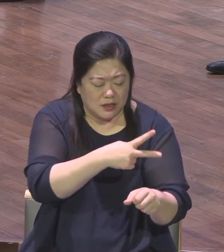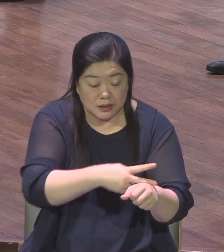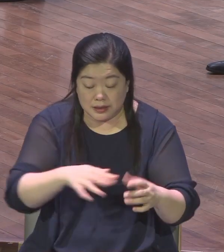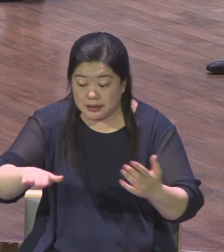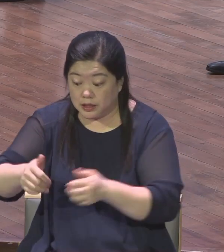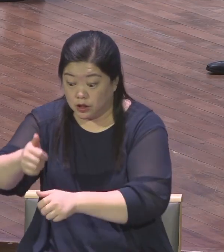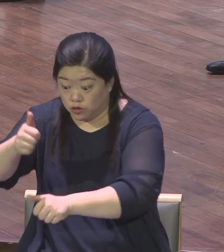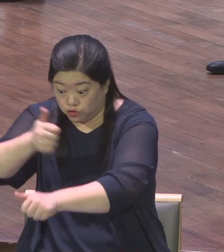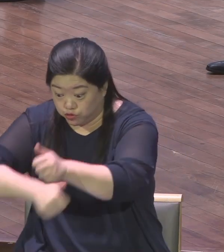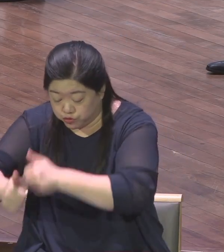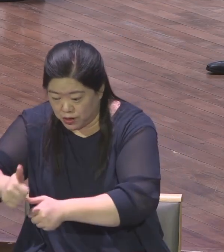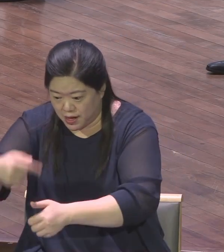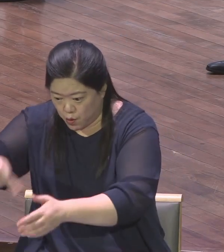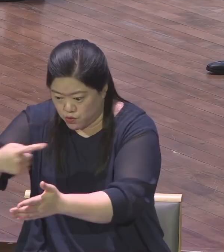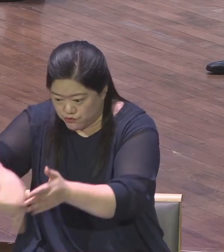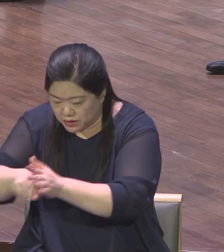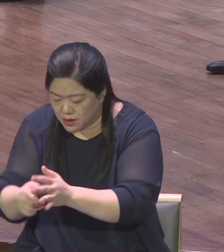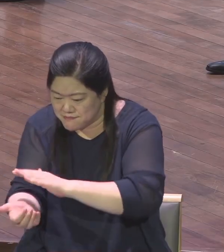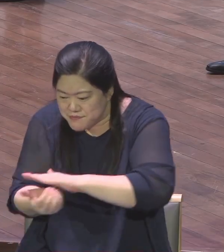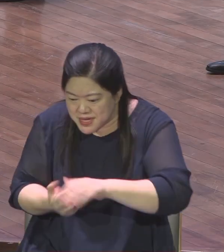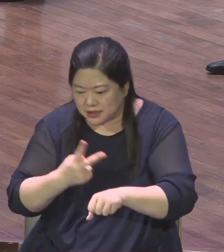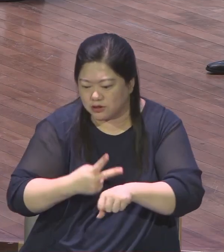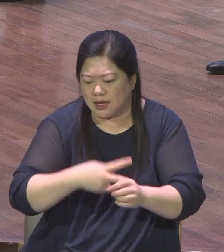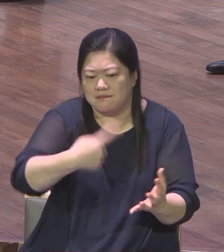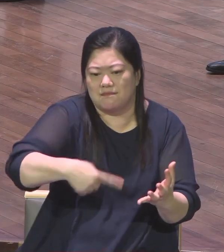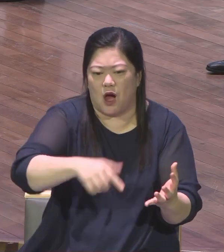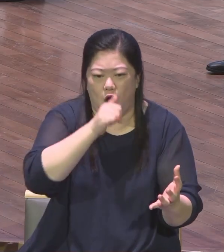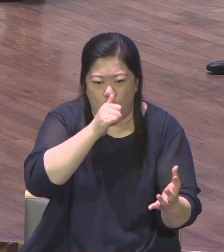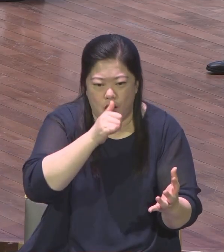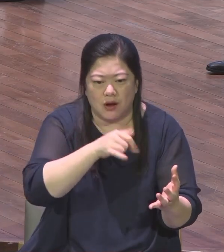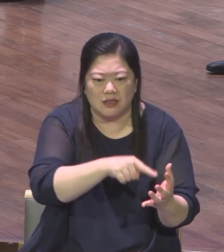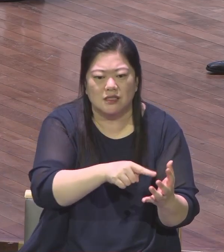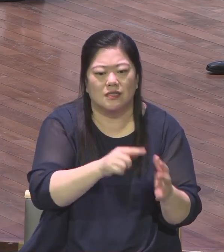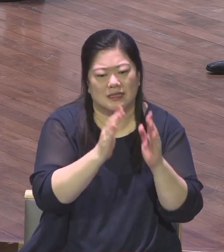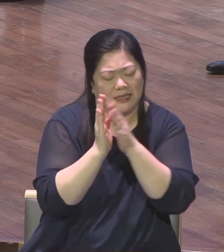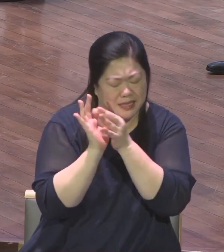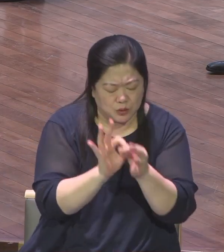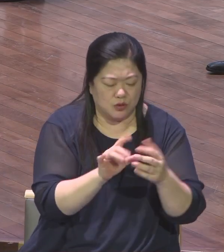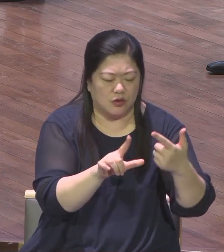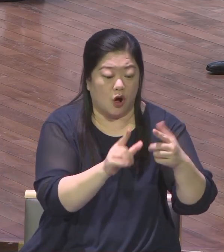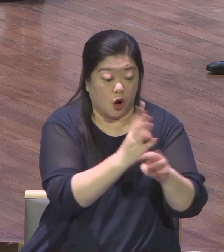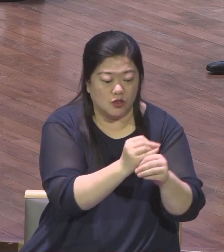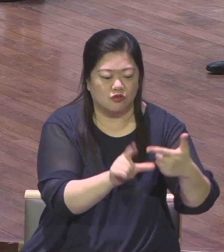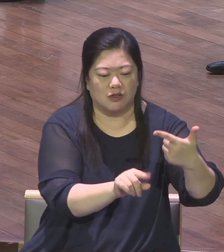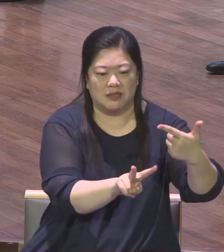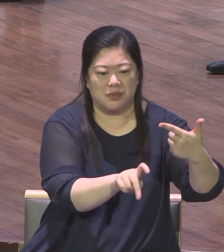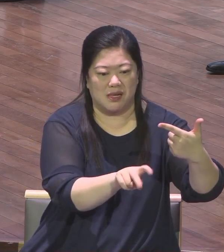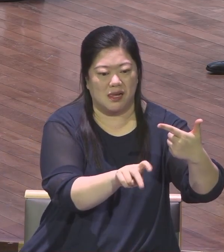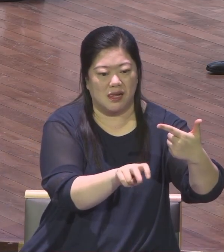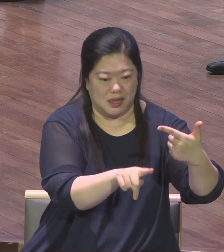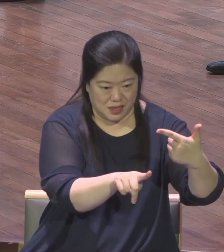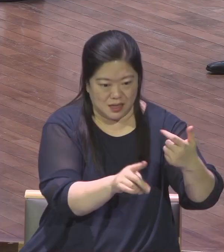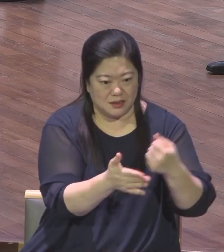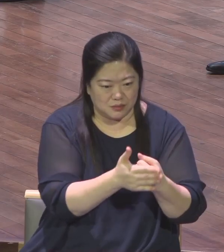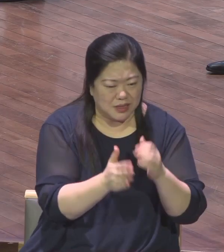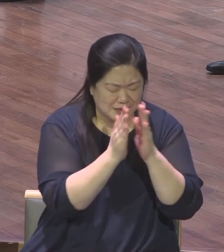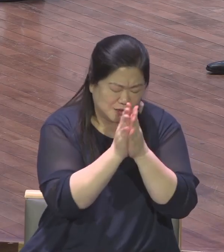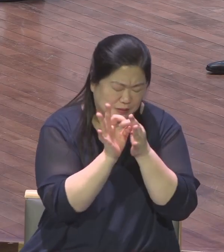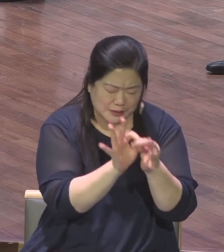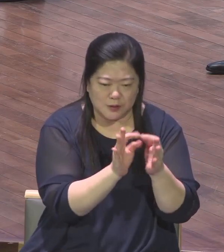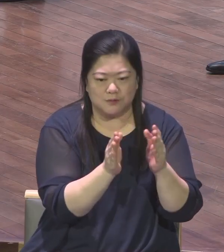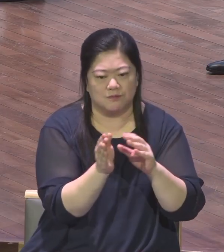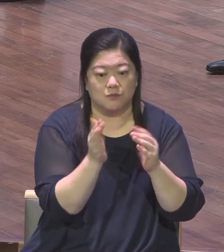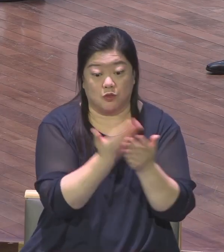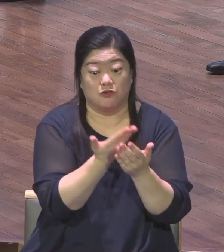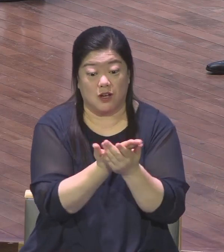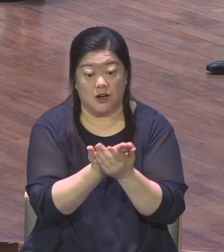세대들이 힘을 얻고 일어날 수 있는 그래서 다음 세대들을 통해서 심지어 부모들까지 죽게 돌아오는 놀라운 역사에 나올